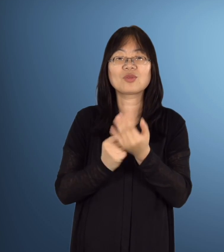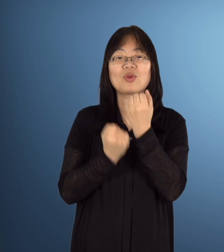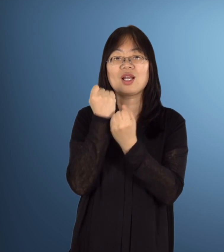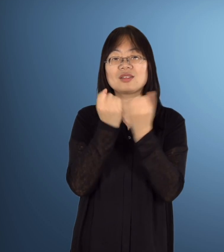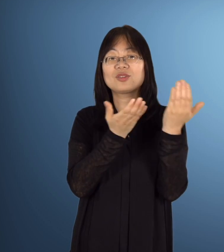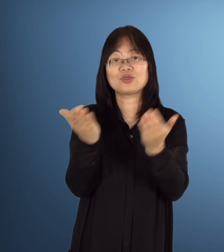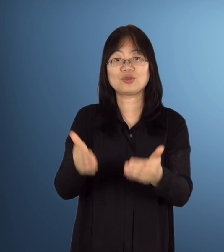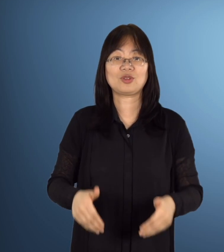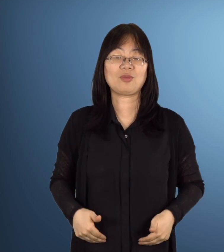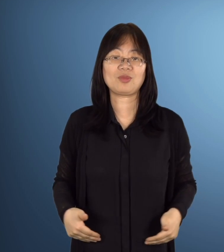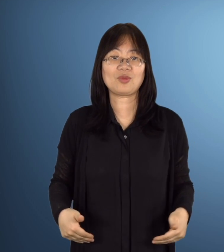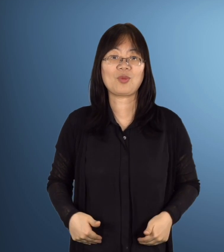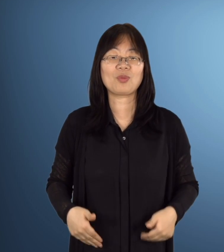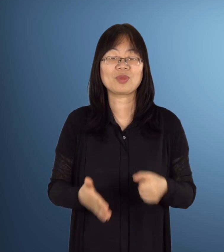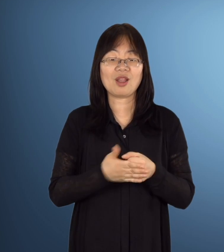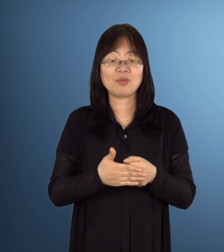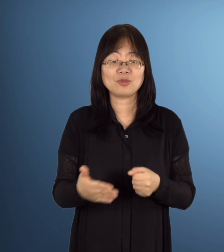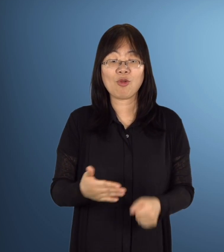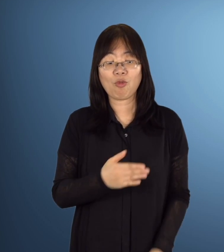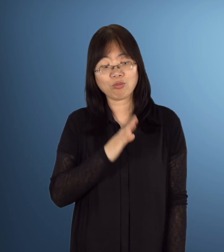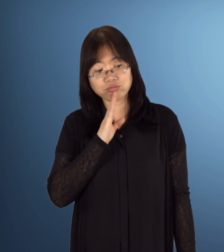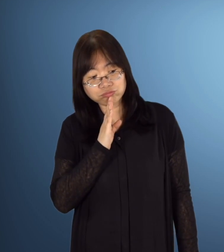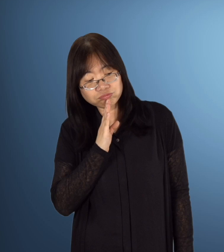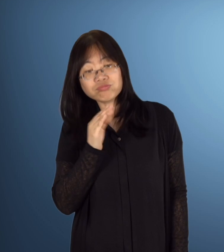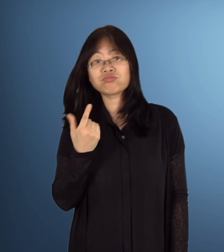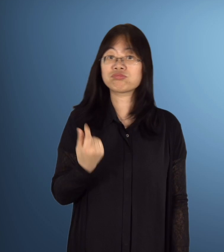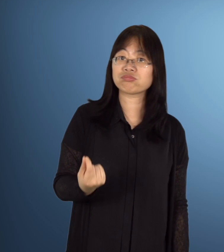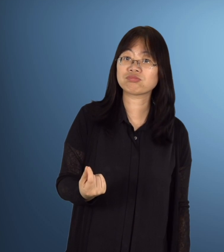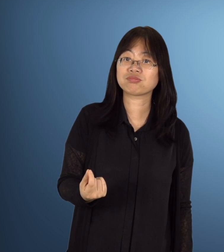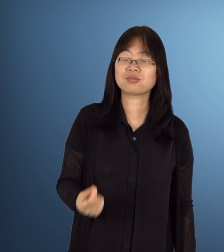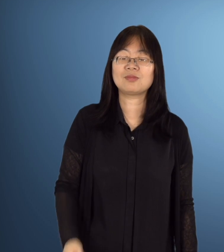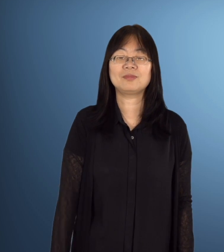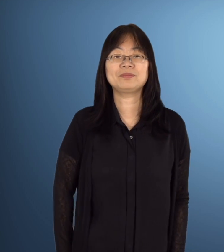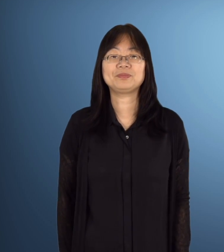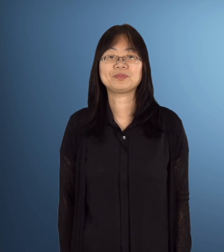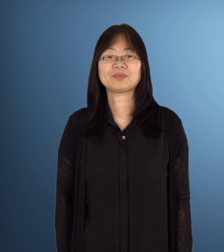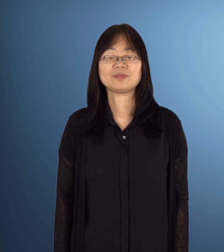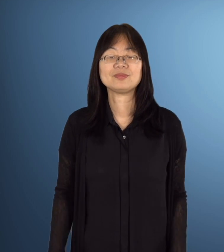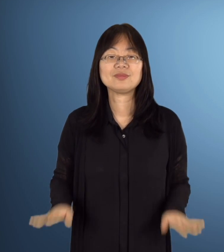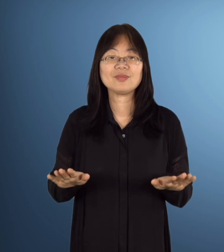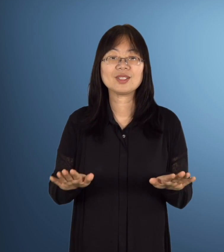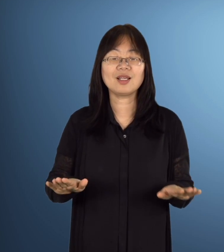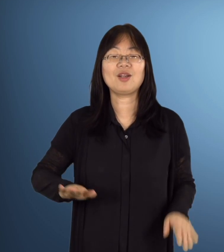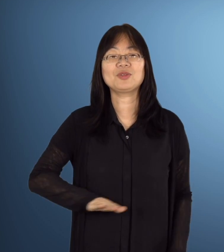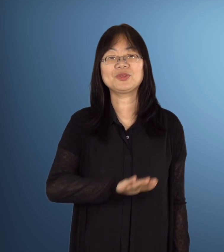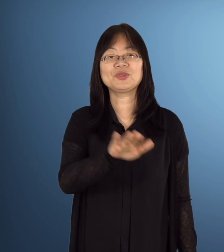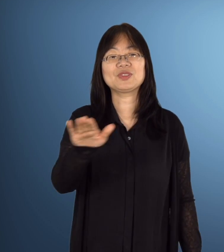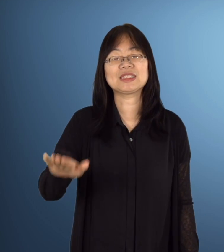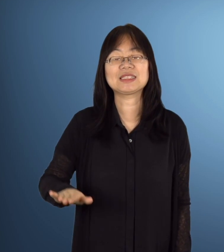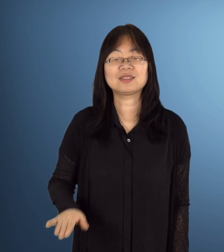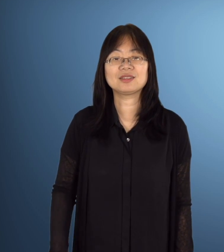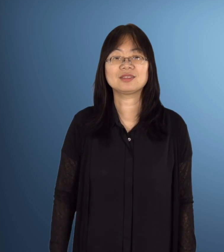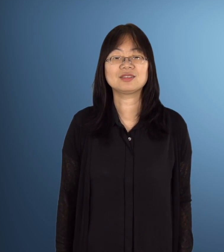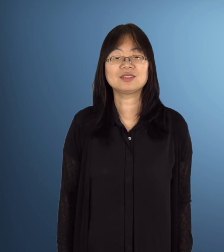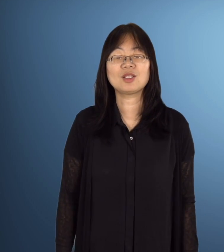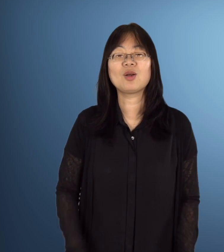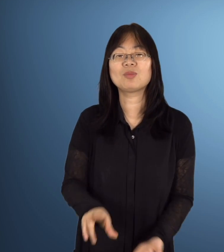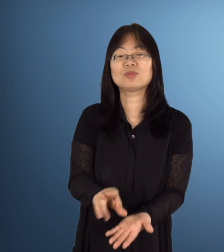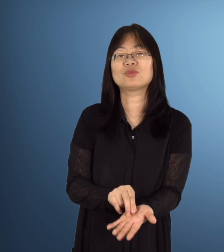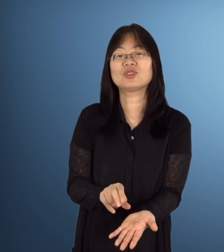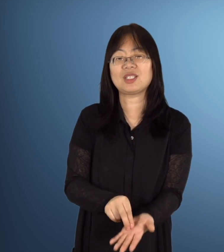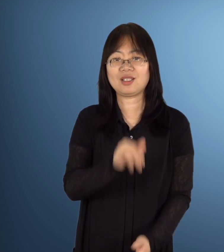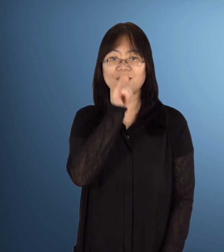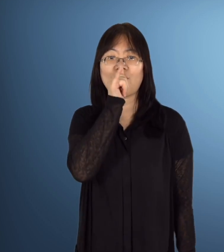해석을 해야 된다. 굉장히 그럴듯하죠? 예. 자, 그러면 이제 우리는 문제가